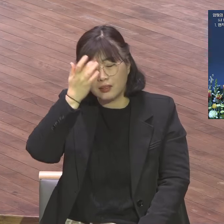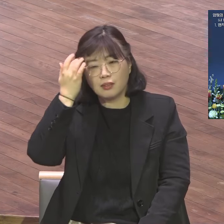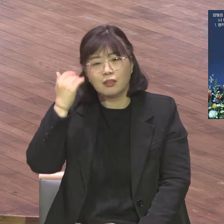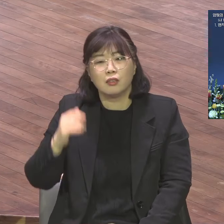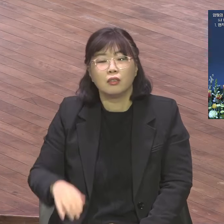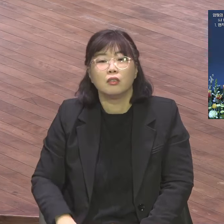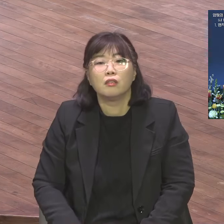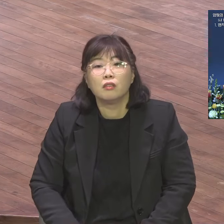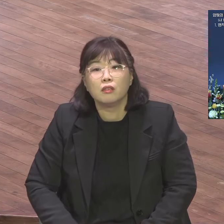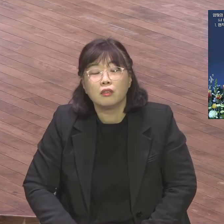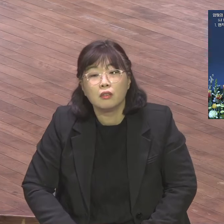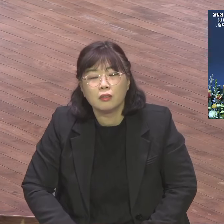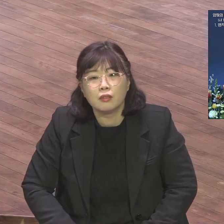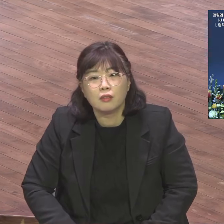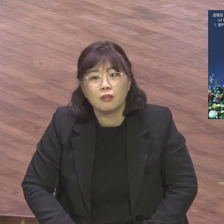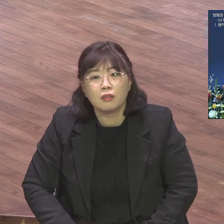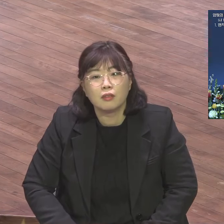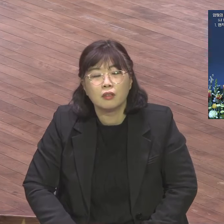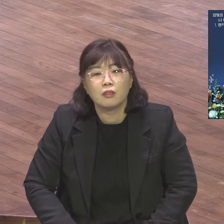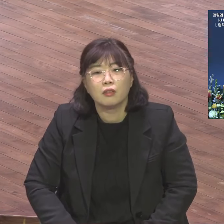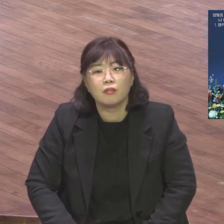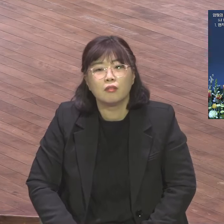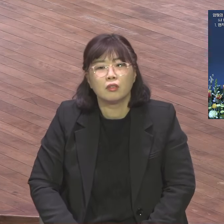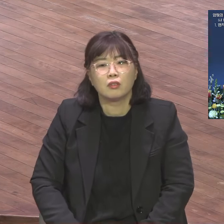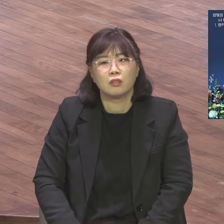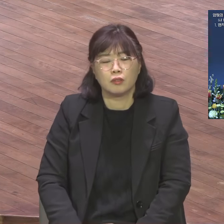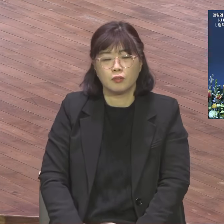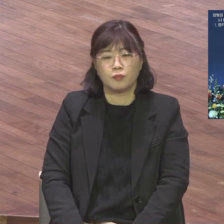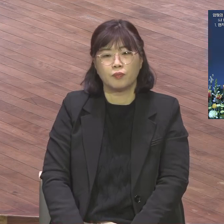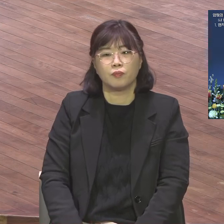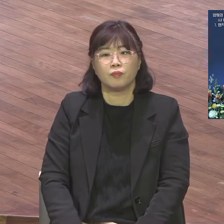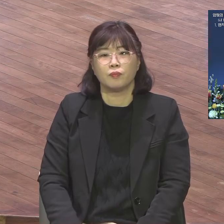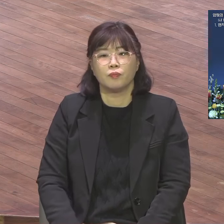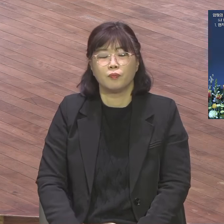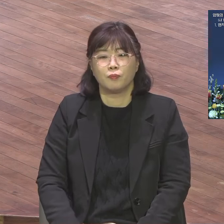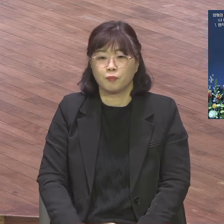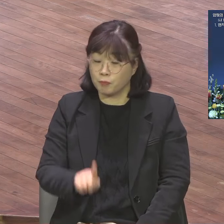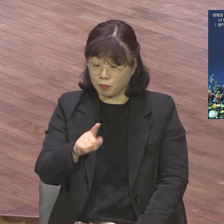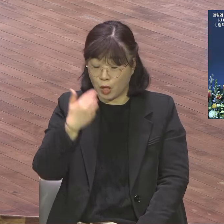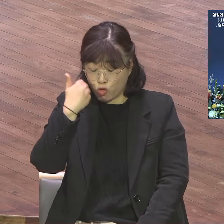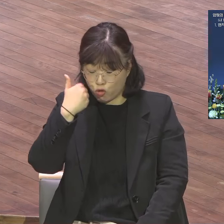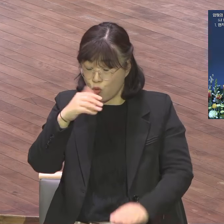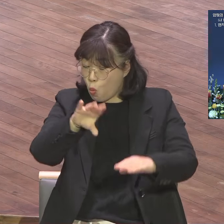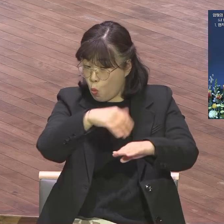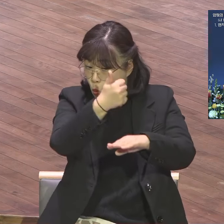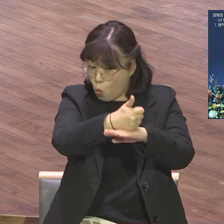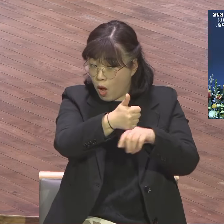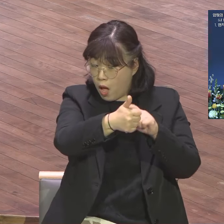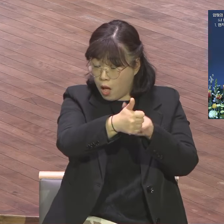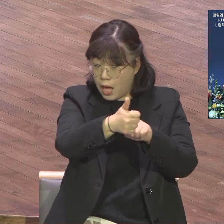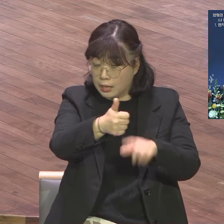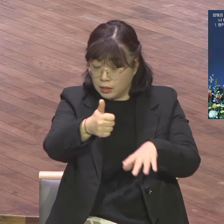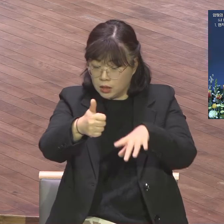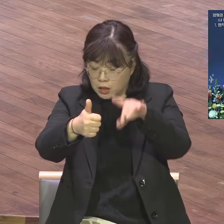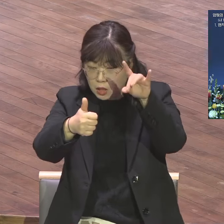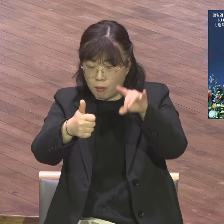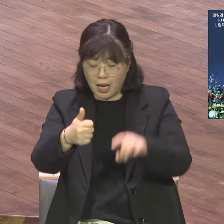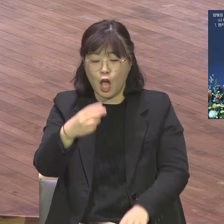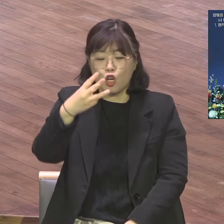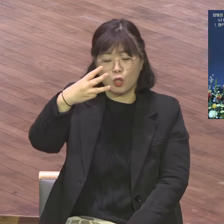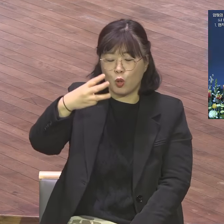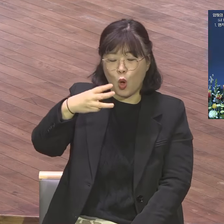52년 16세의 왕이 돼가 52년 처음에는요 하나님 말씀 따라 잘했어요. 요시아